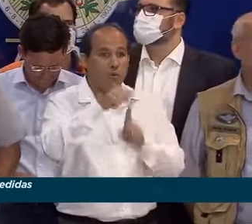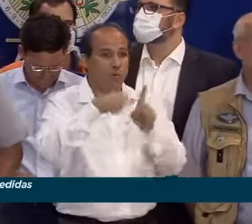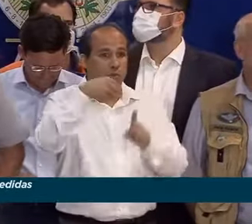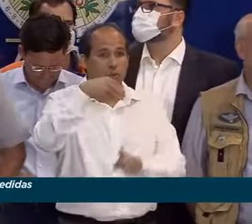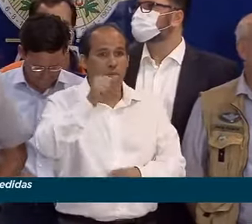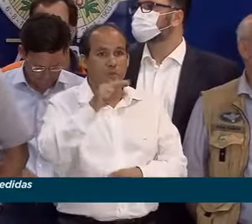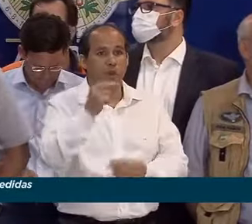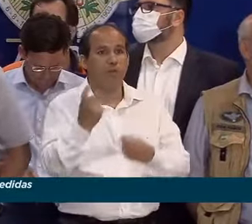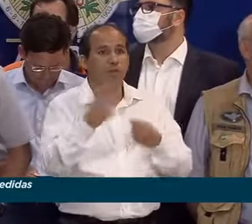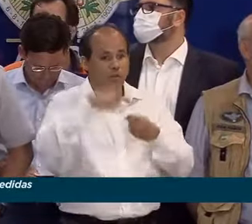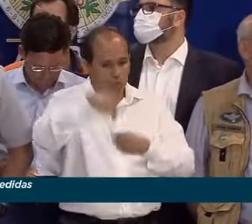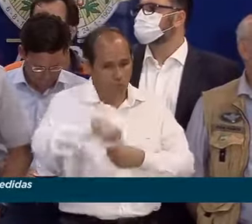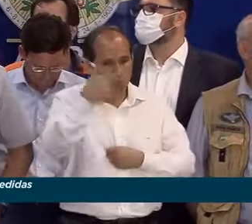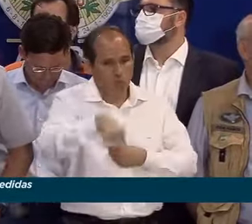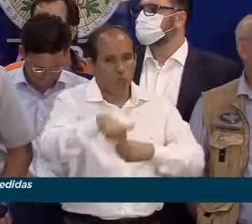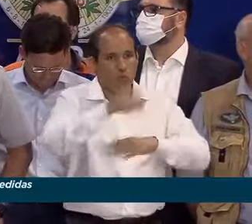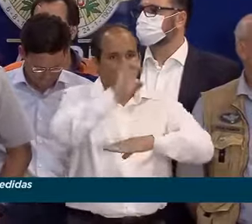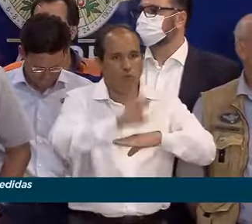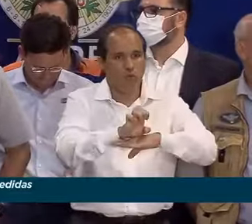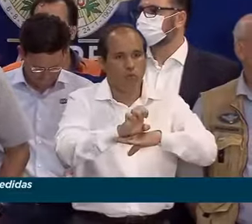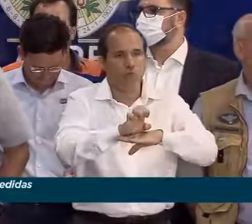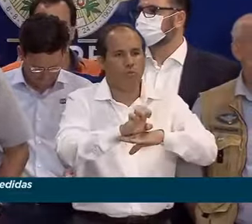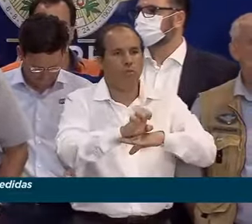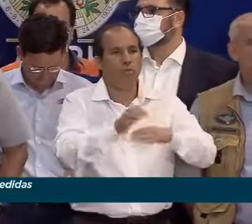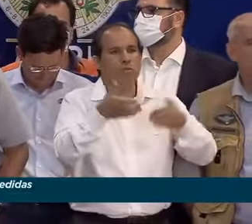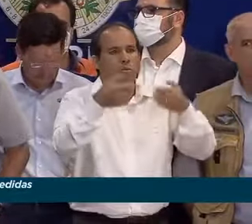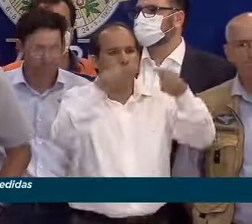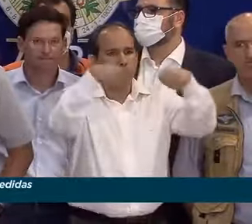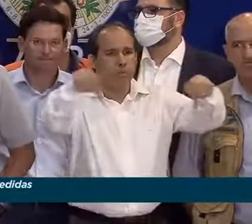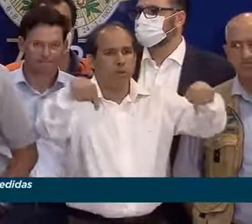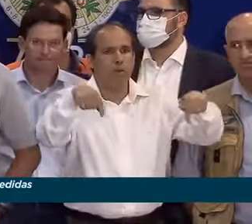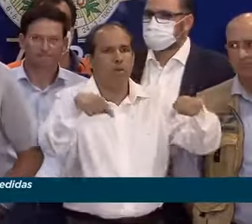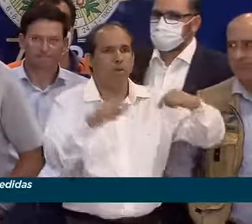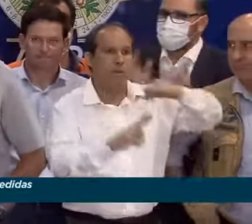aqui a esse estado para inaugurarmos a ponte do Abunã.